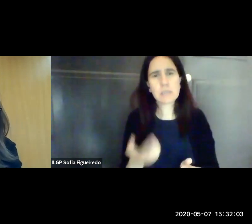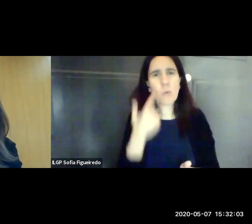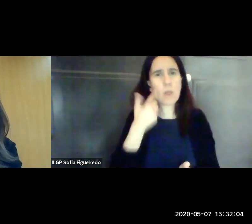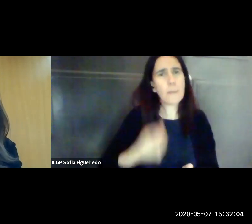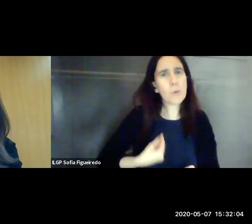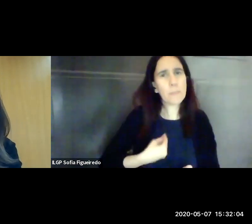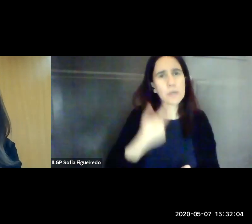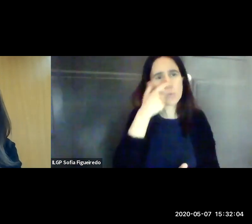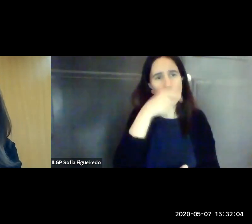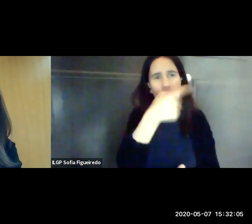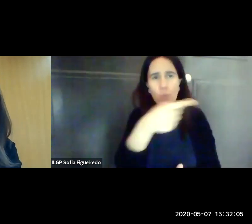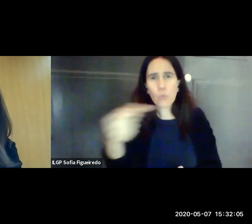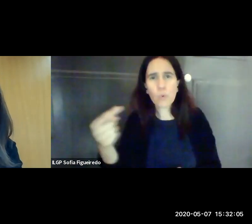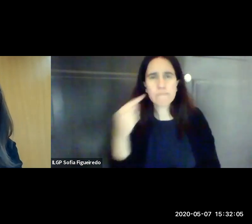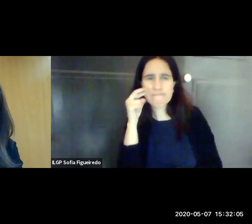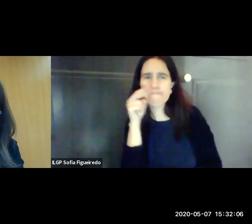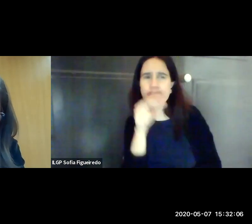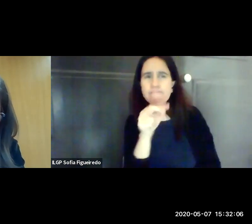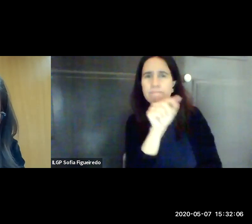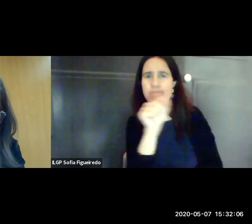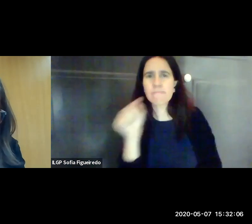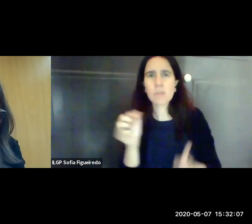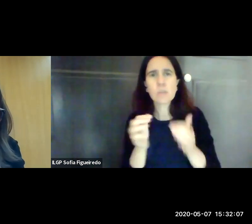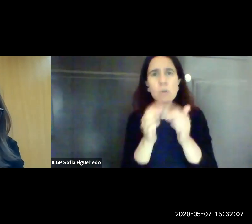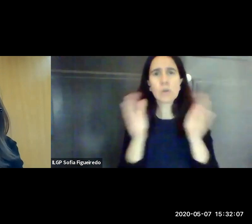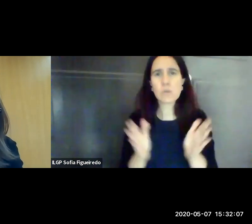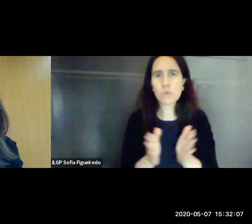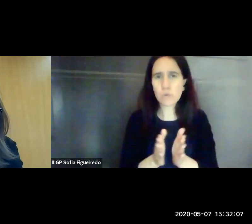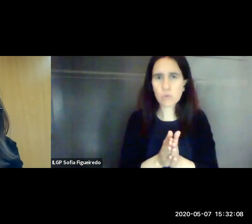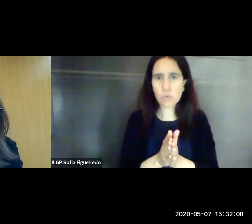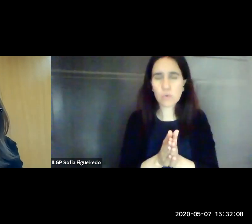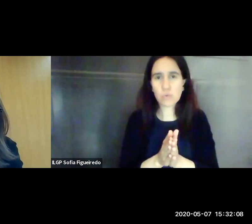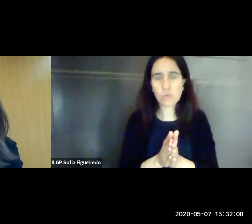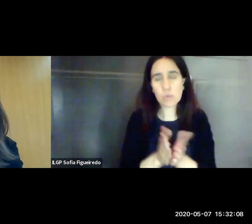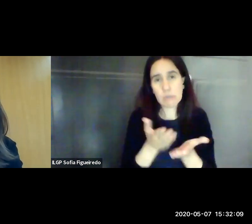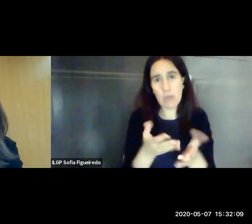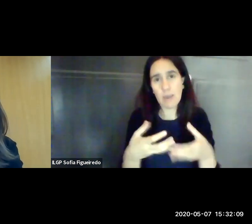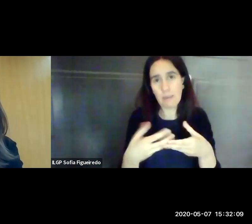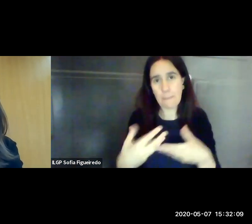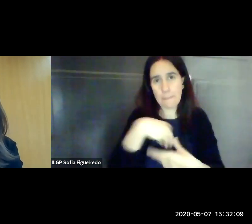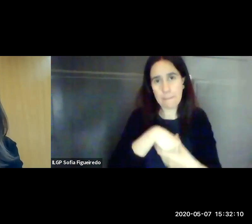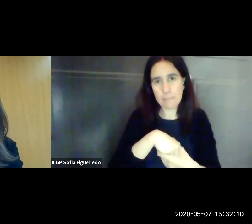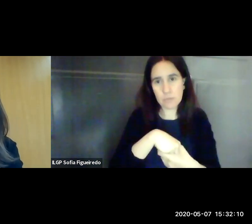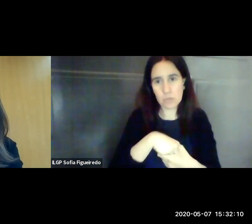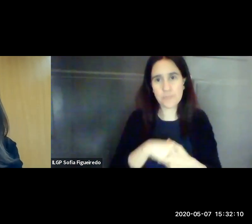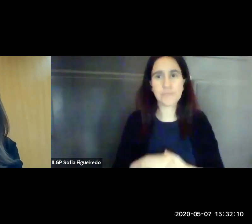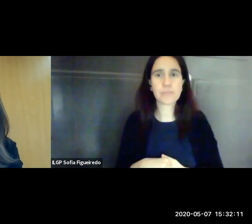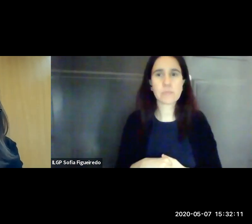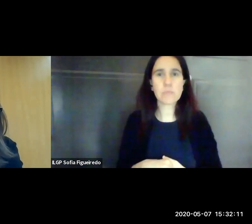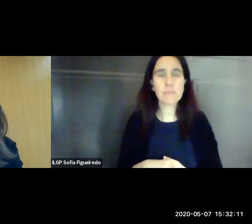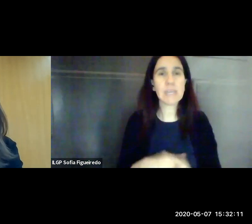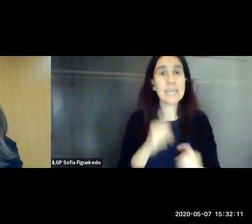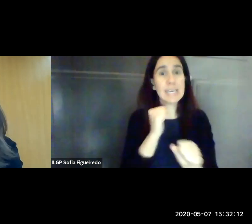preocuparmos com o outro e estarmos atentos aos outros e a todos os que estão nas nossas equipas. Os trabalhadores felizes